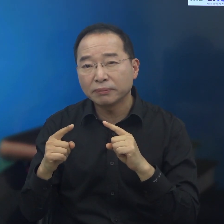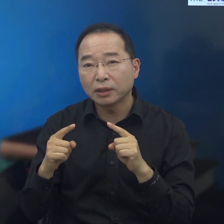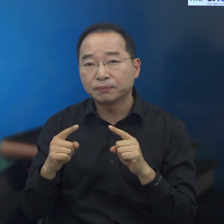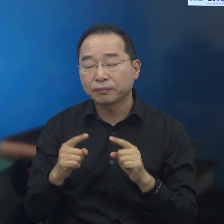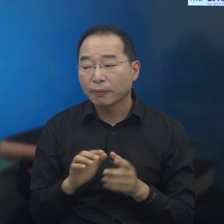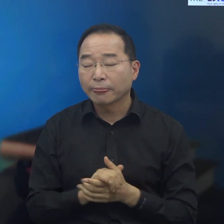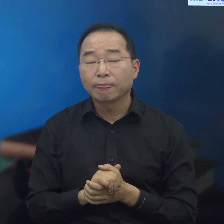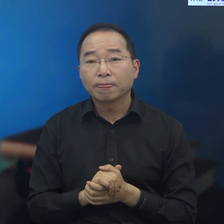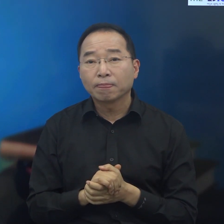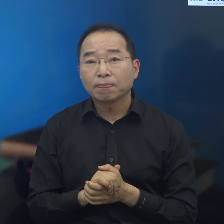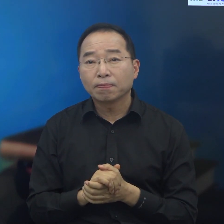뭐냐면